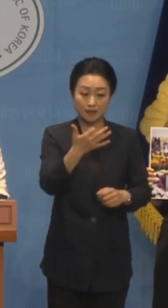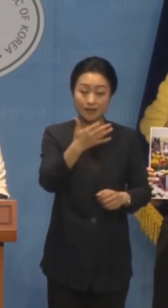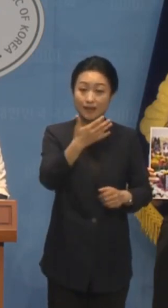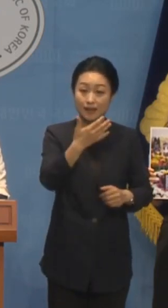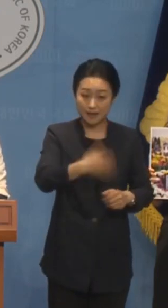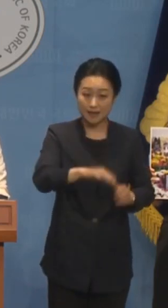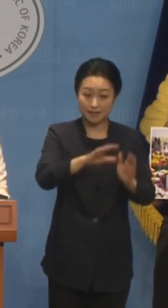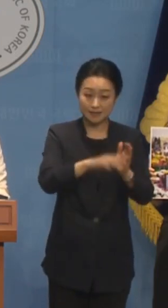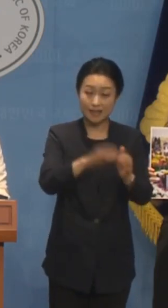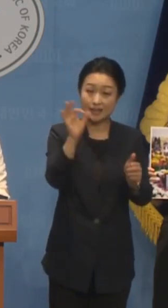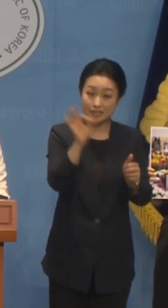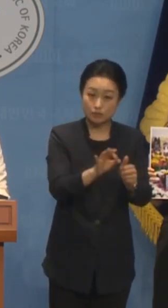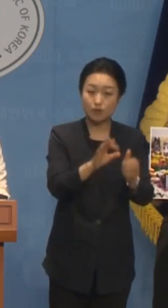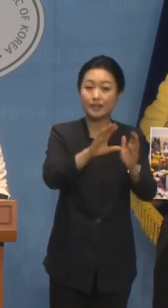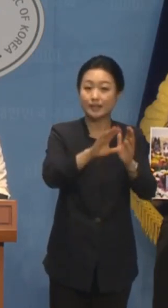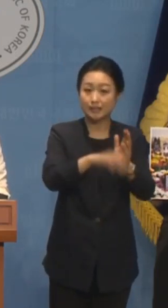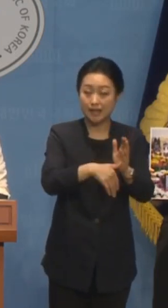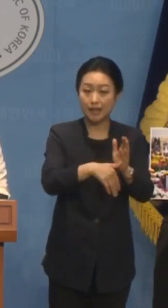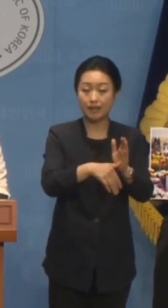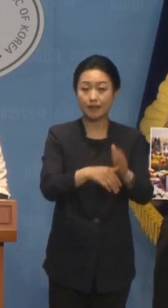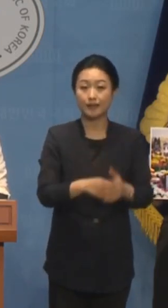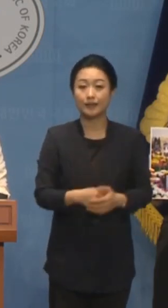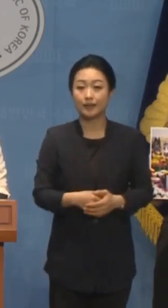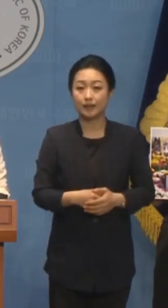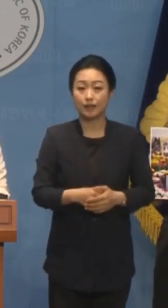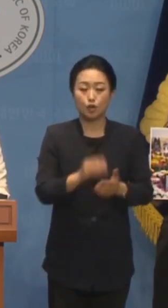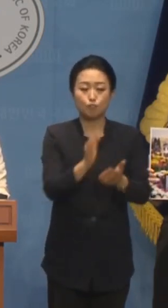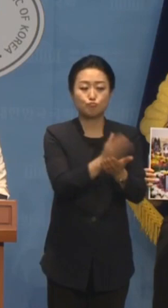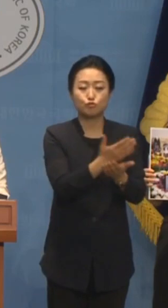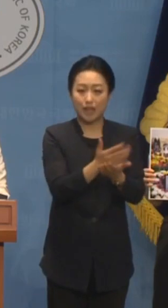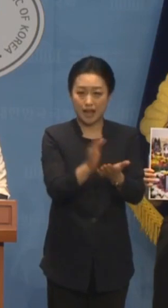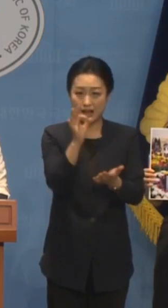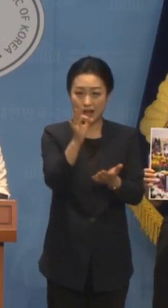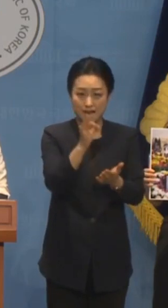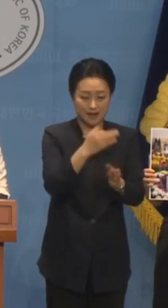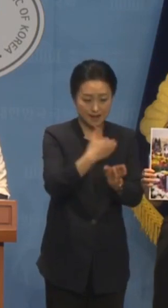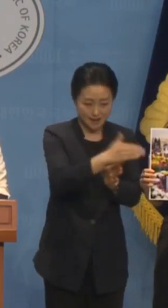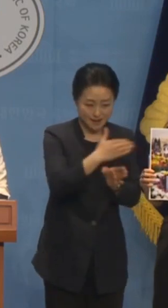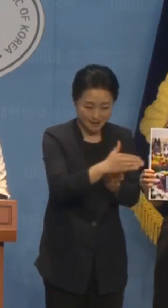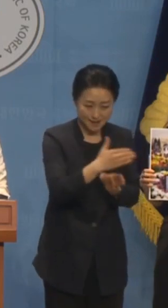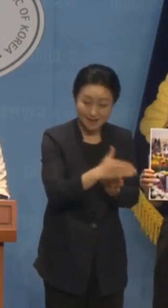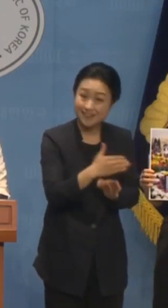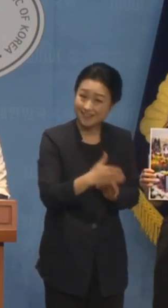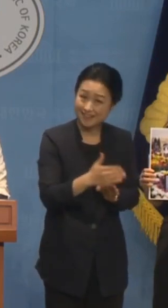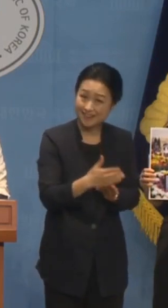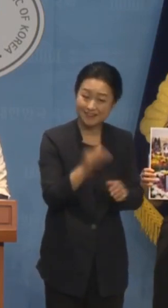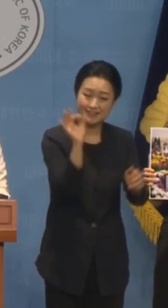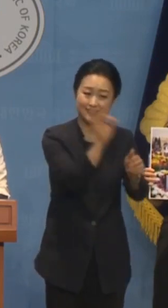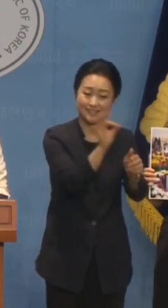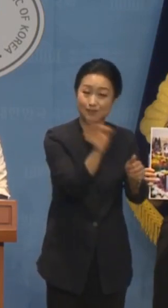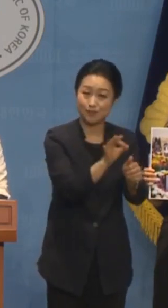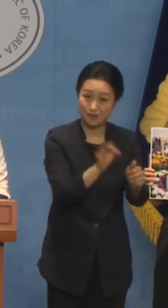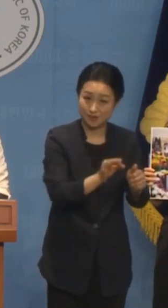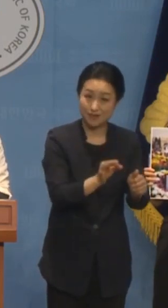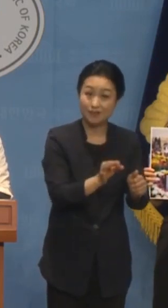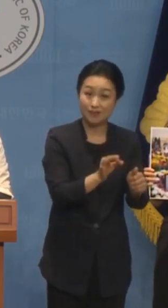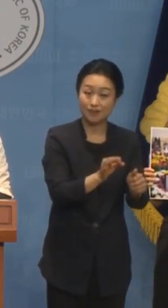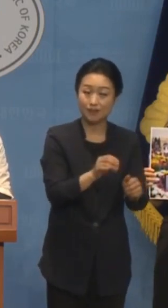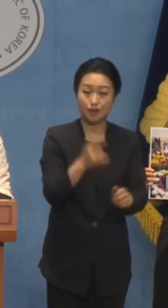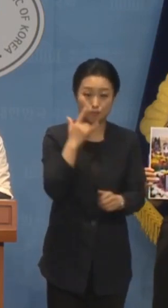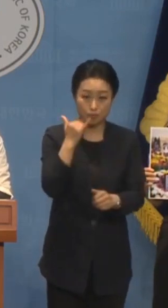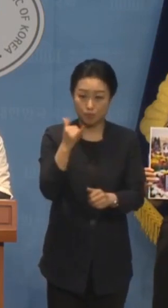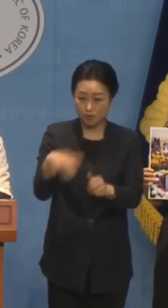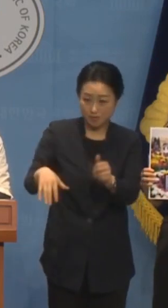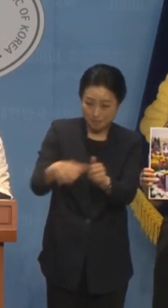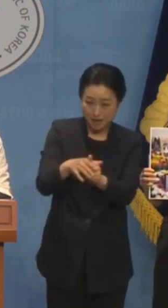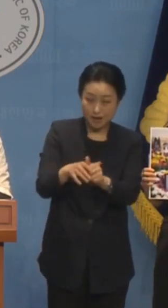미성년자애들에게 지원할 경우 등에게는 분할로 지급해서 장기적으로 범죄 피해 구조금을 받을 수